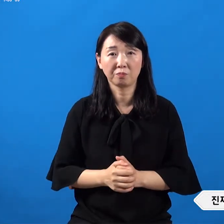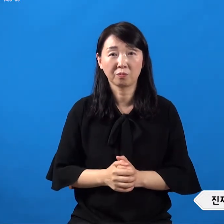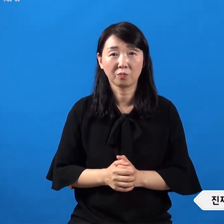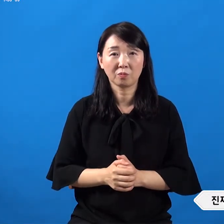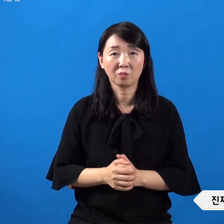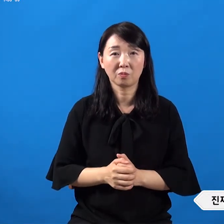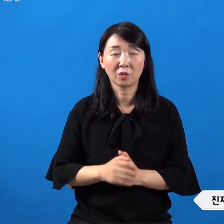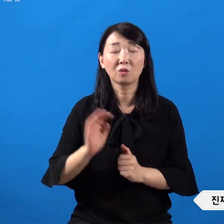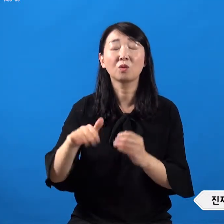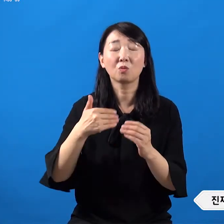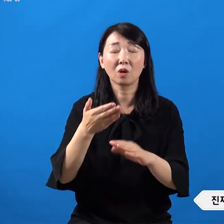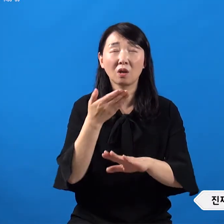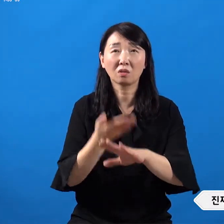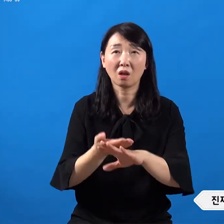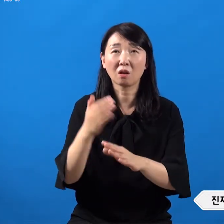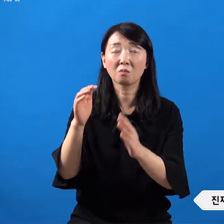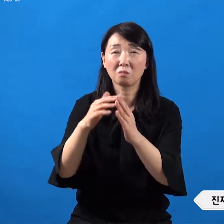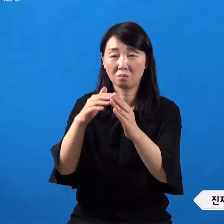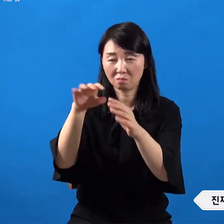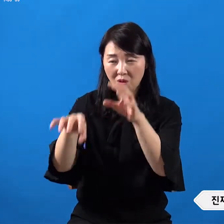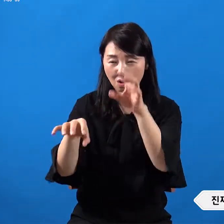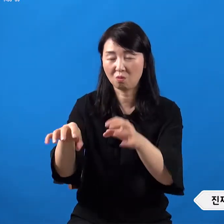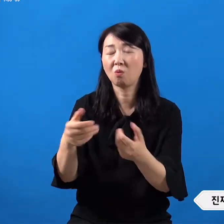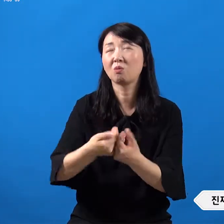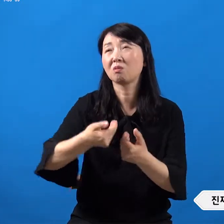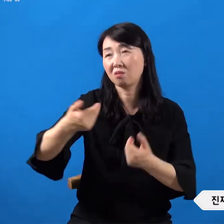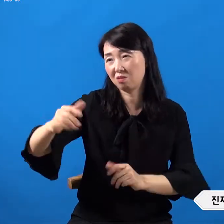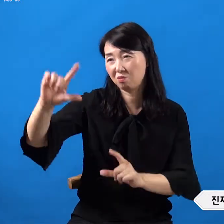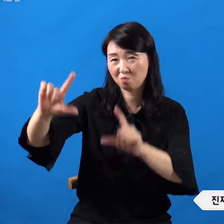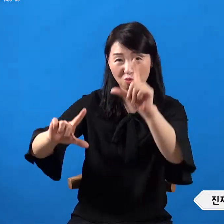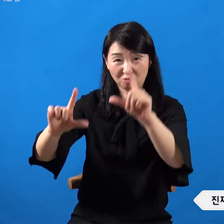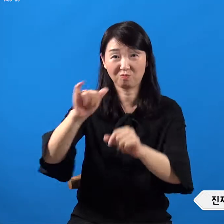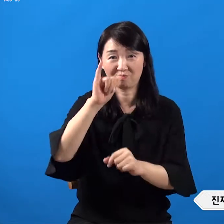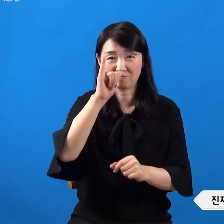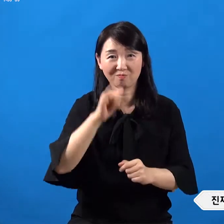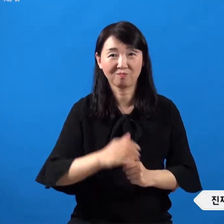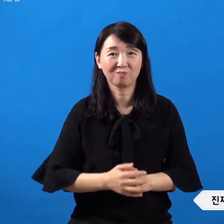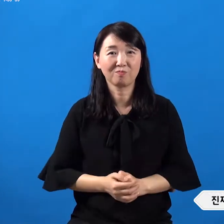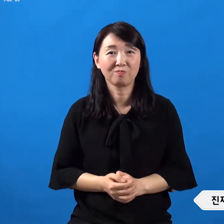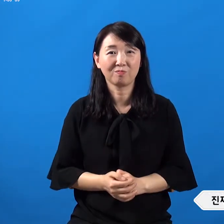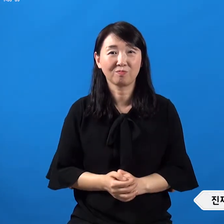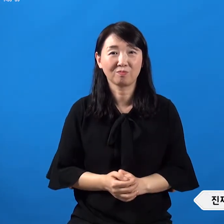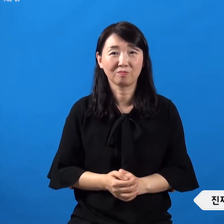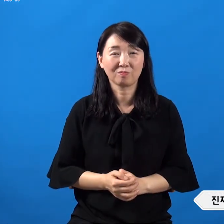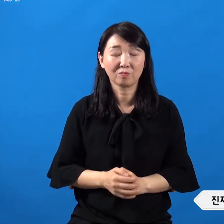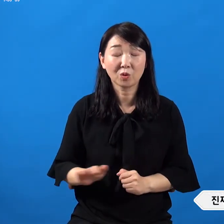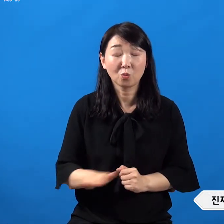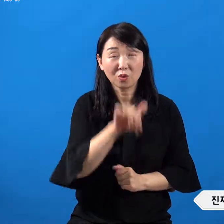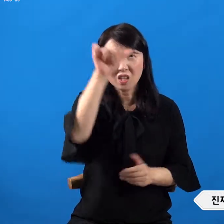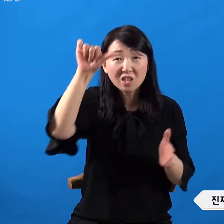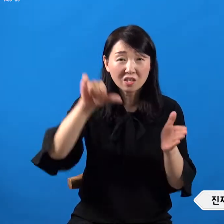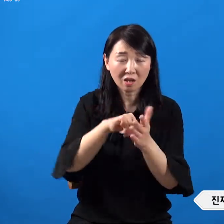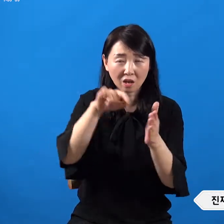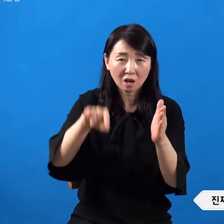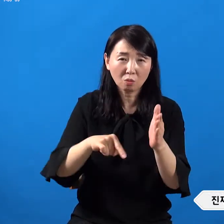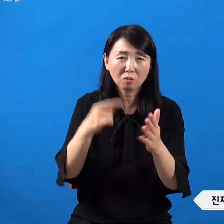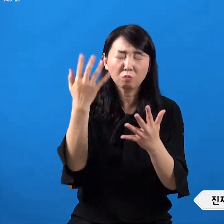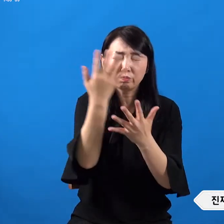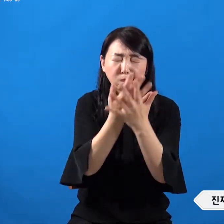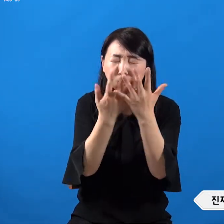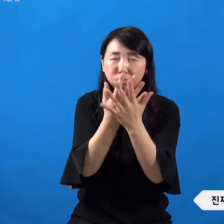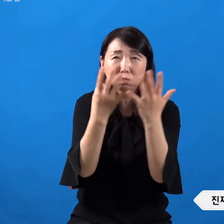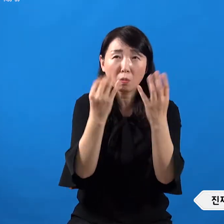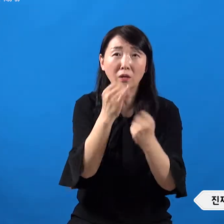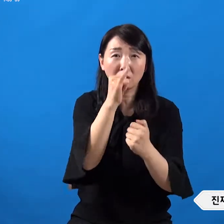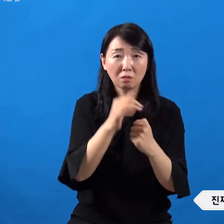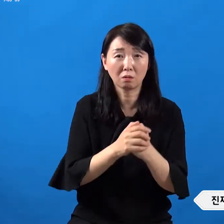말씀하시고 다른 마을로 향해 떠나시는 장면이 성경에 나옵니다. 우리의 인생 가운데 불투명한